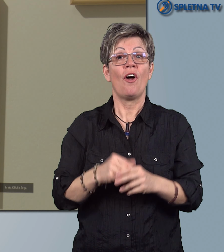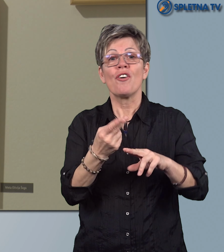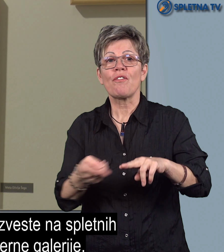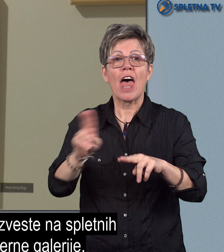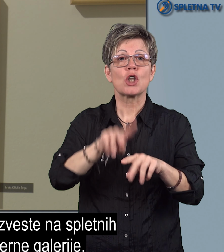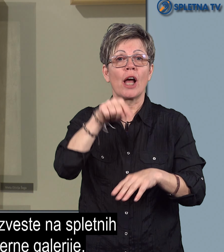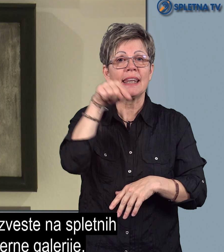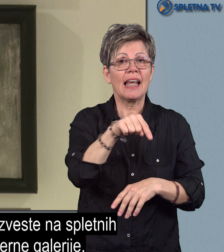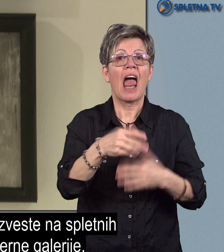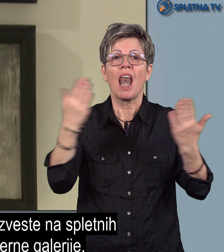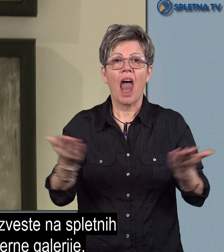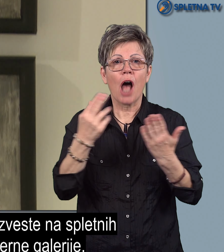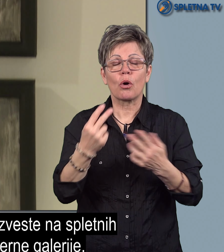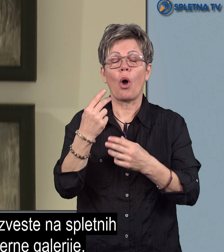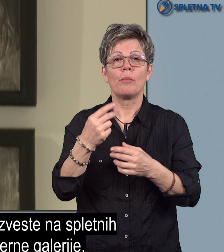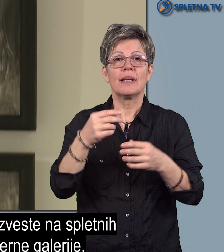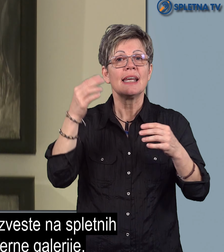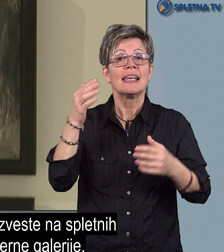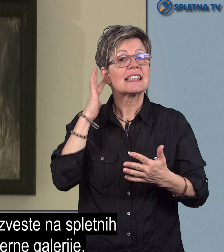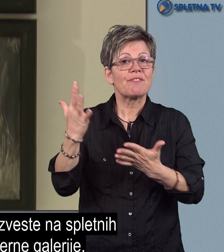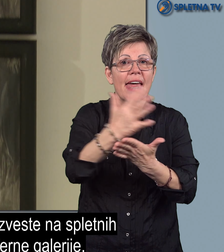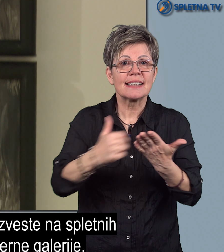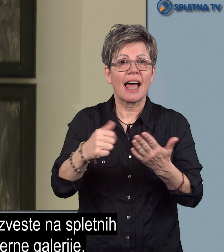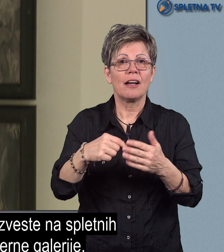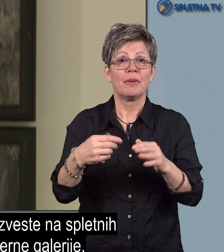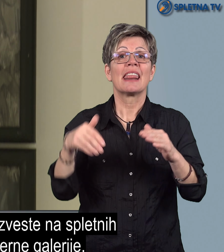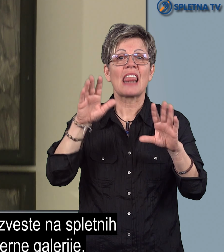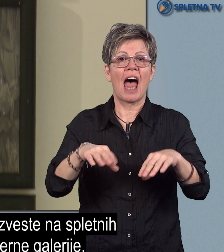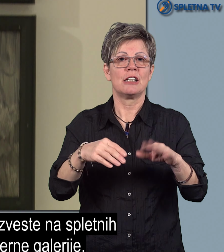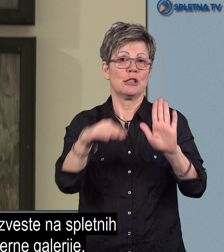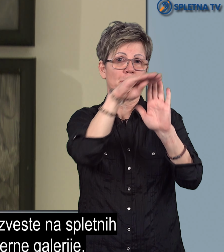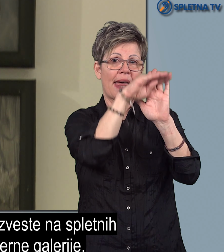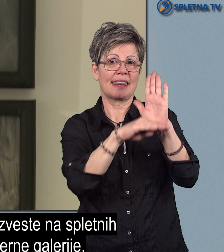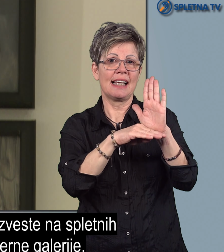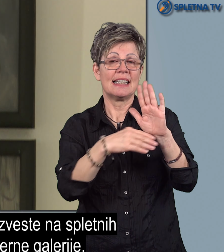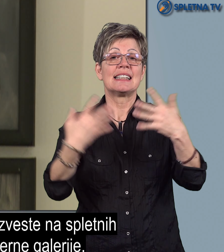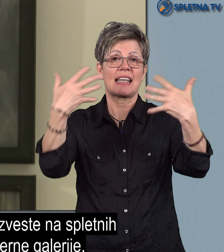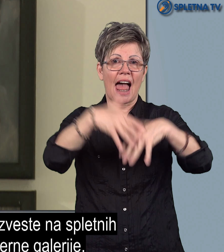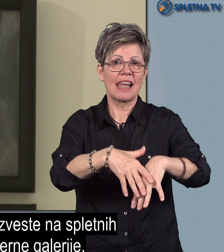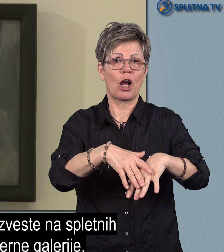Več o njih lahko izveste na spletnih straneh Moderne galerije.